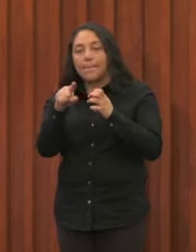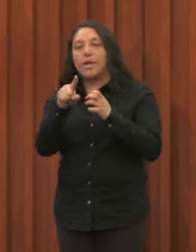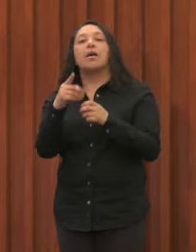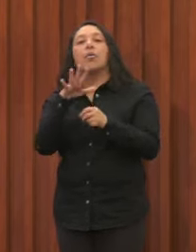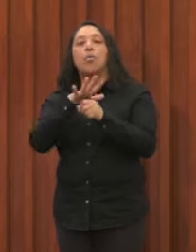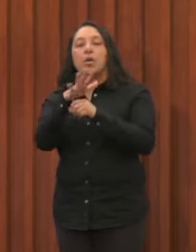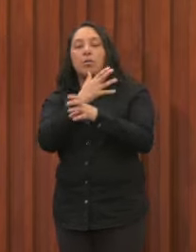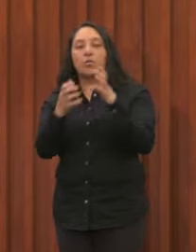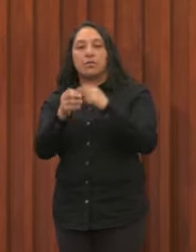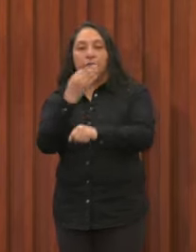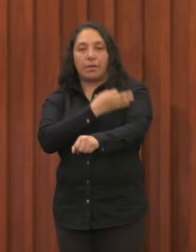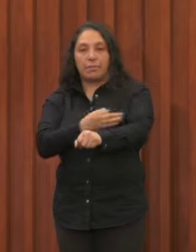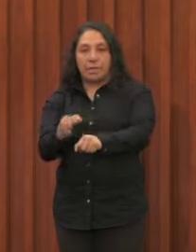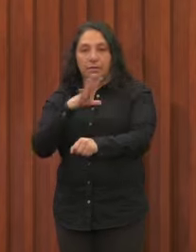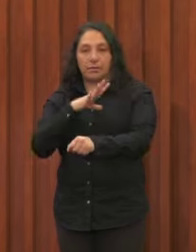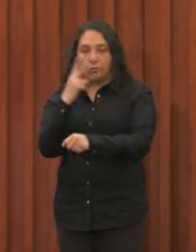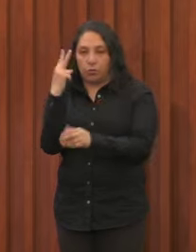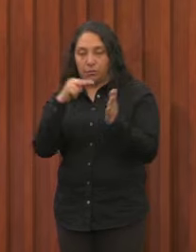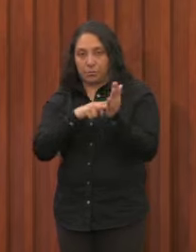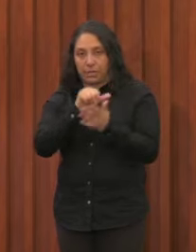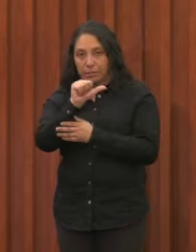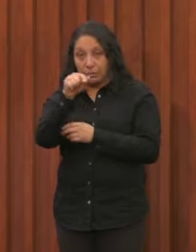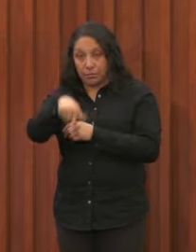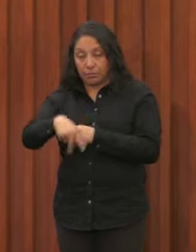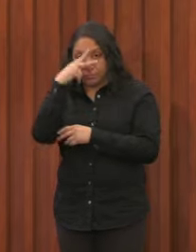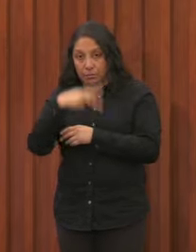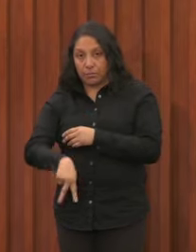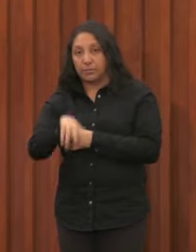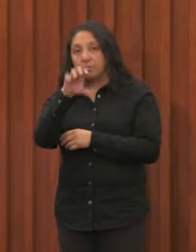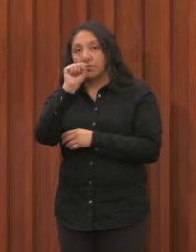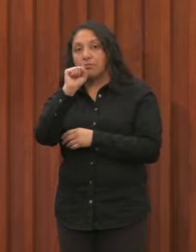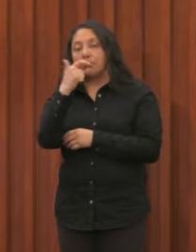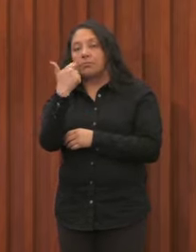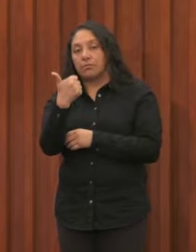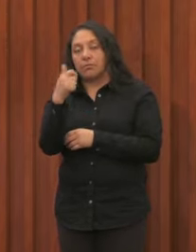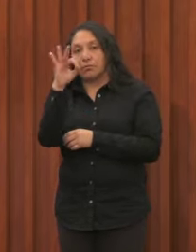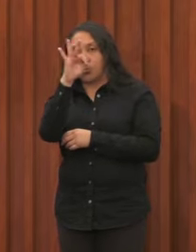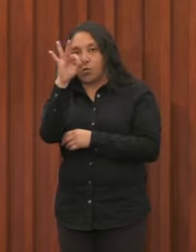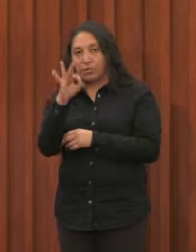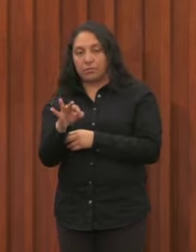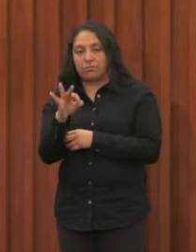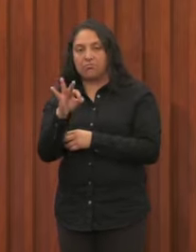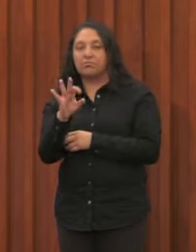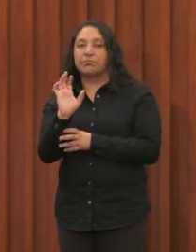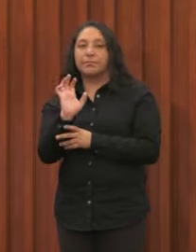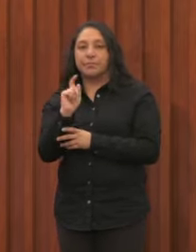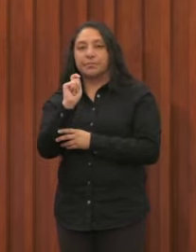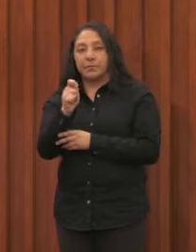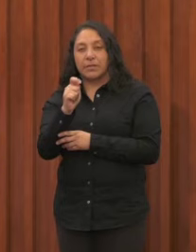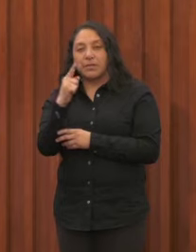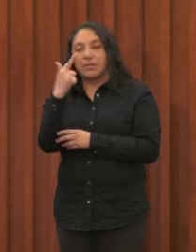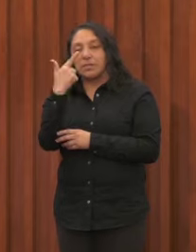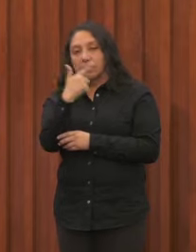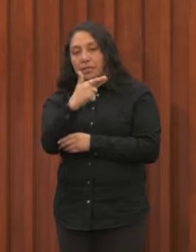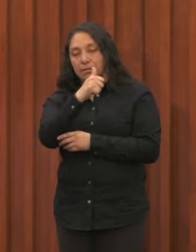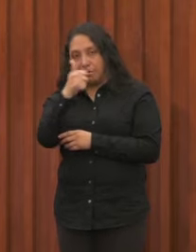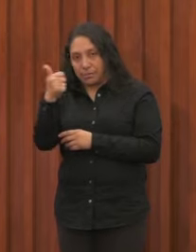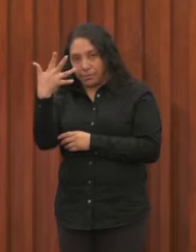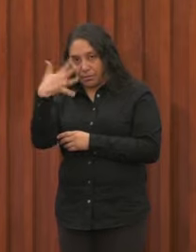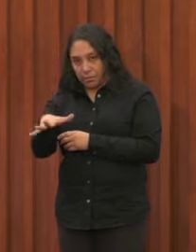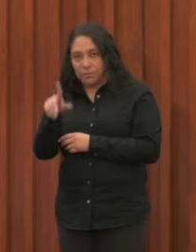hogares del 2016, en México el 66%, es decir, casi 7 de cada 10